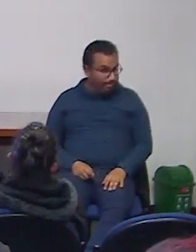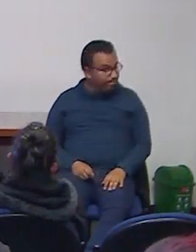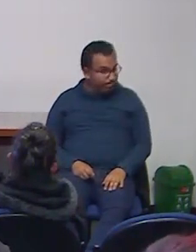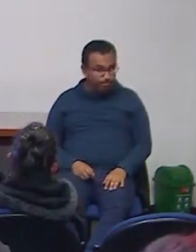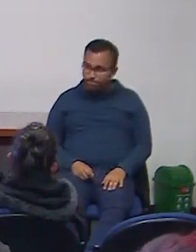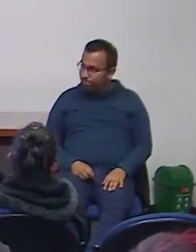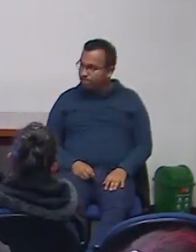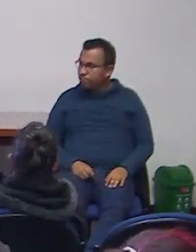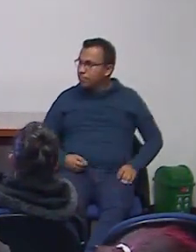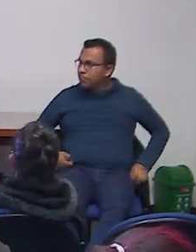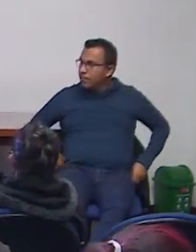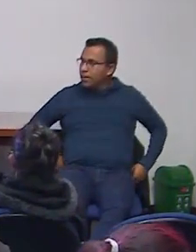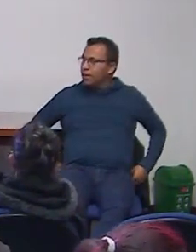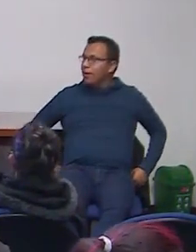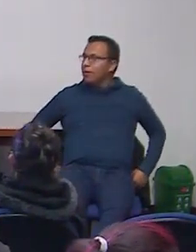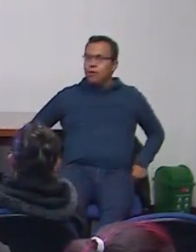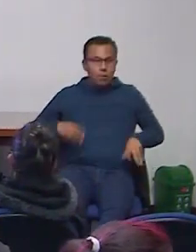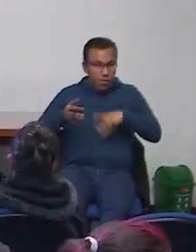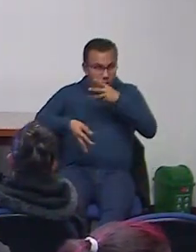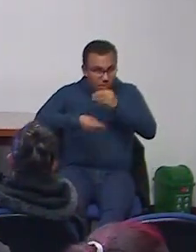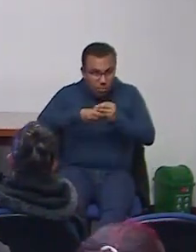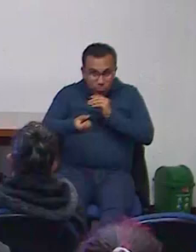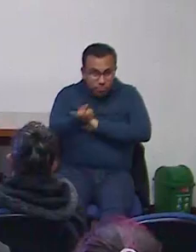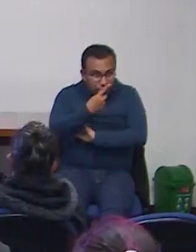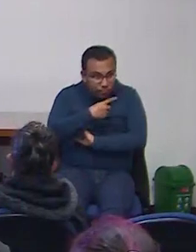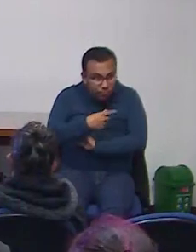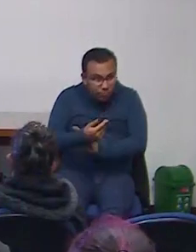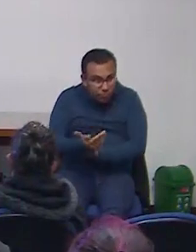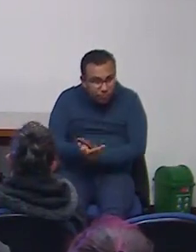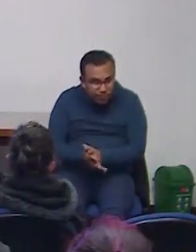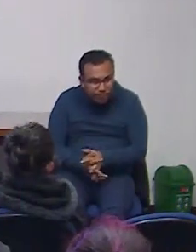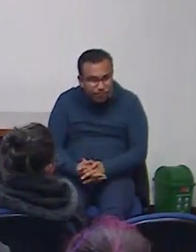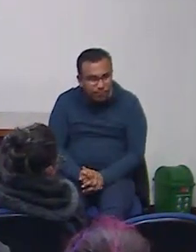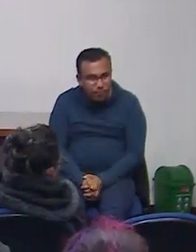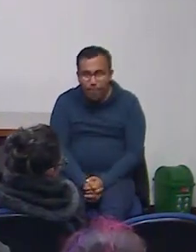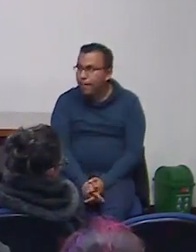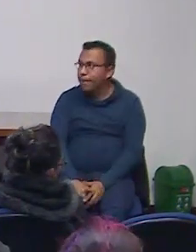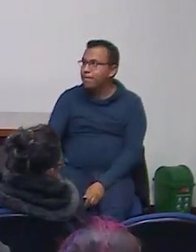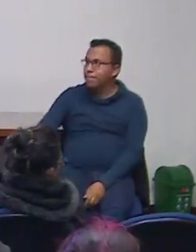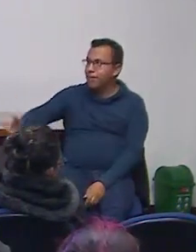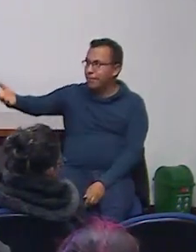para responder a tu pregunta Juli alguien más de pronto alguna duda